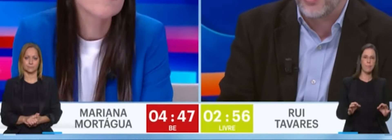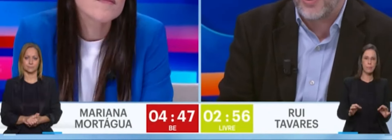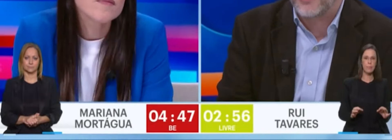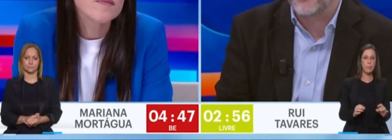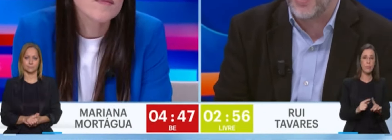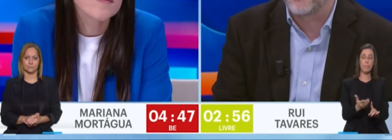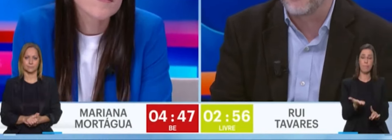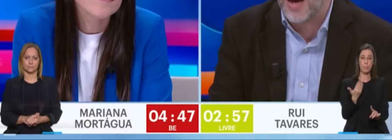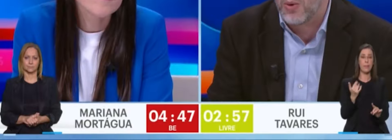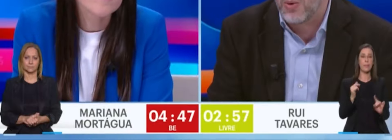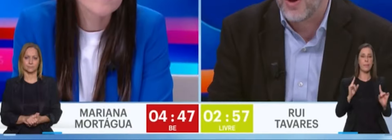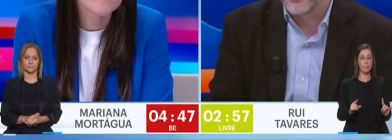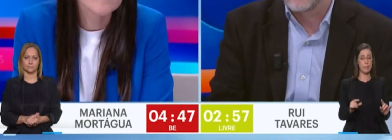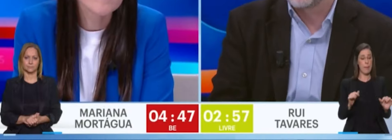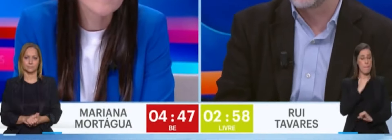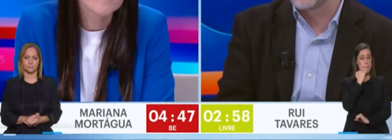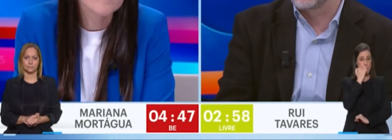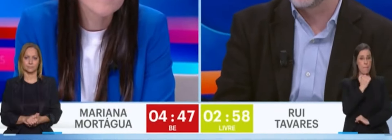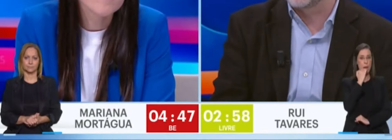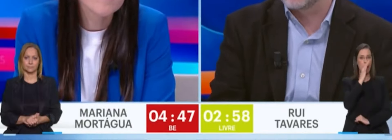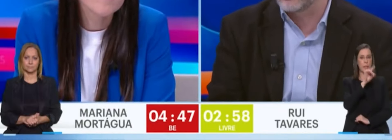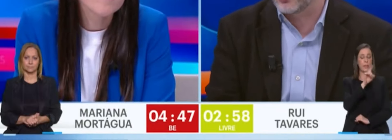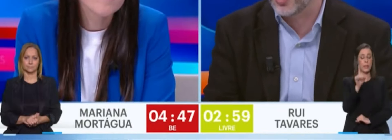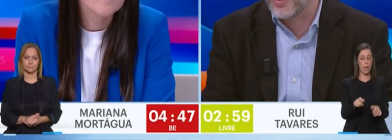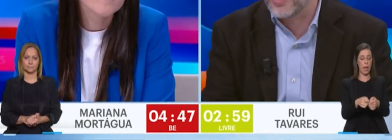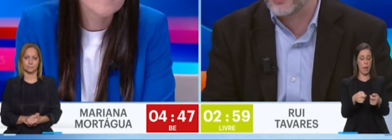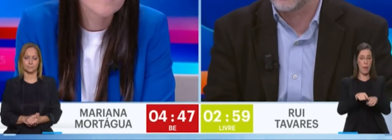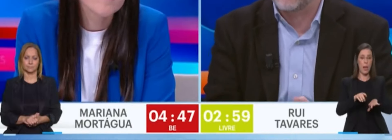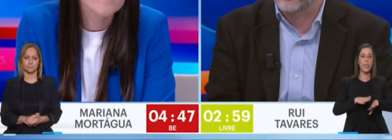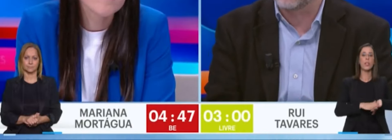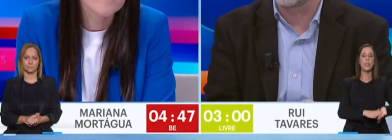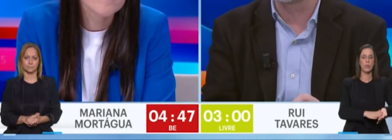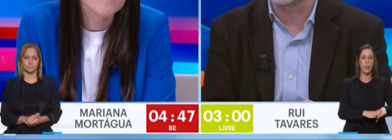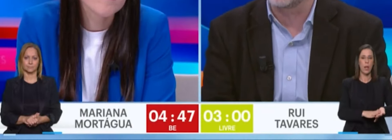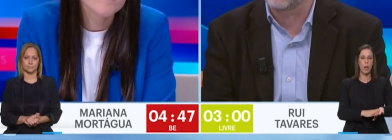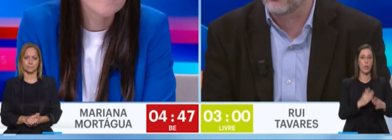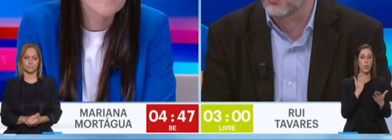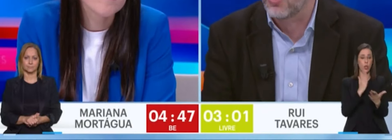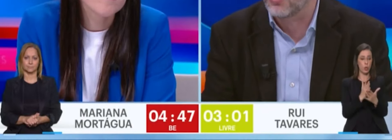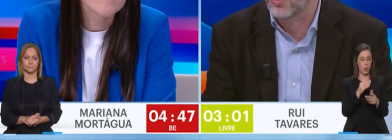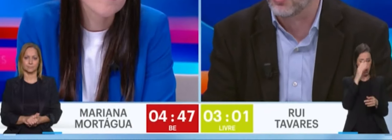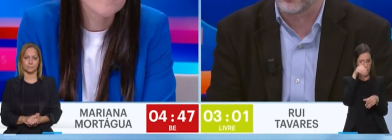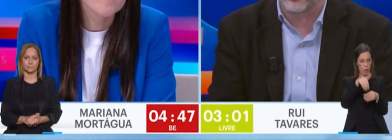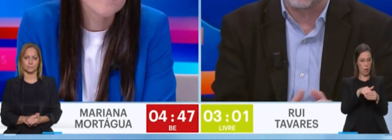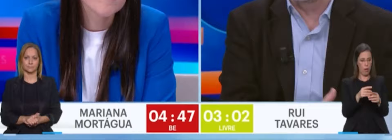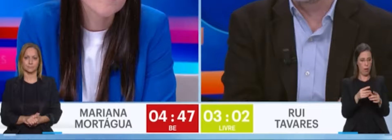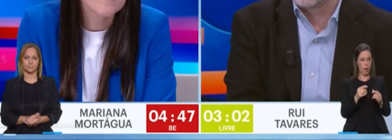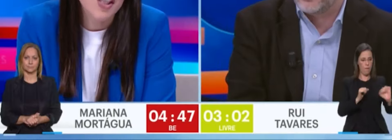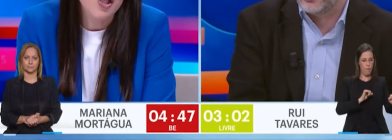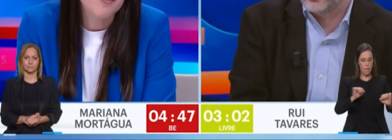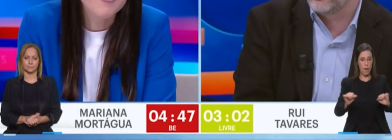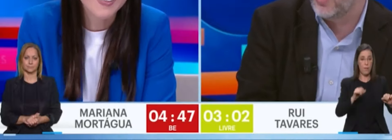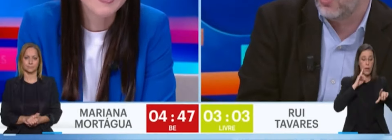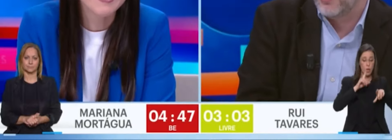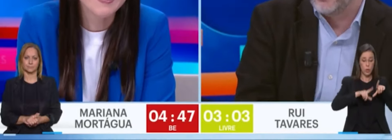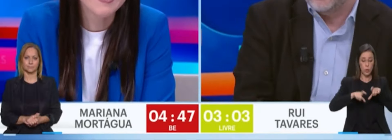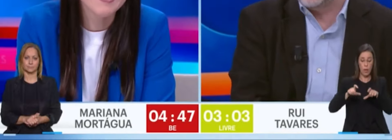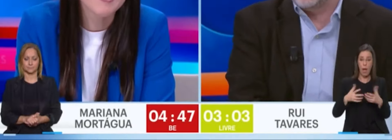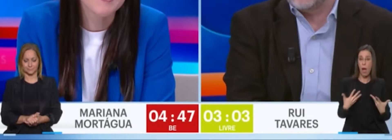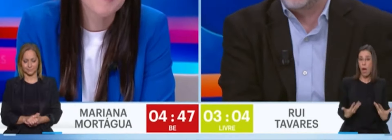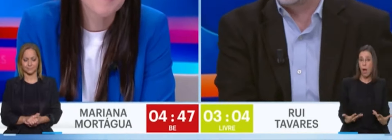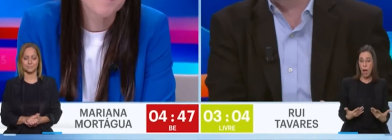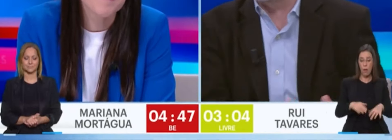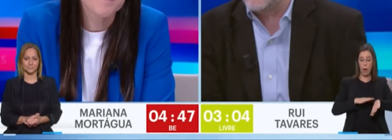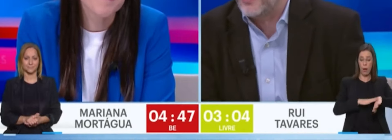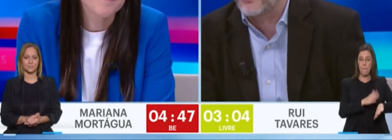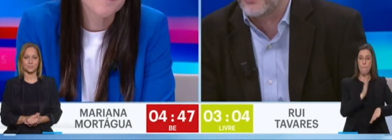insuficiente bem mau se os partidos de esquerdas estivessem só a disputar eleitorado uns aos outros porque segundo as sondagens neste momento a